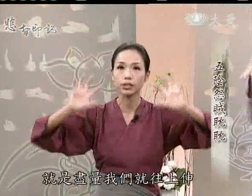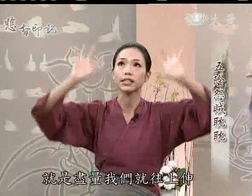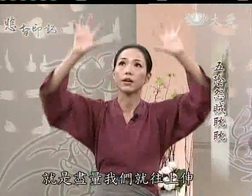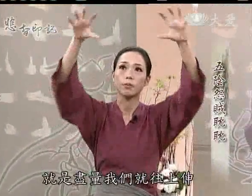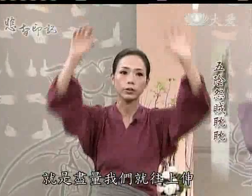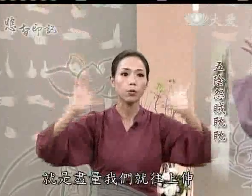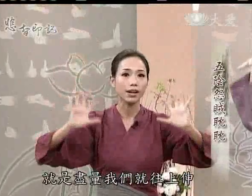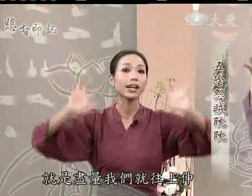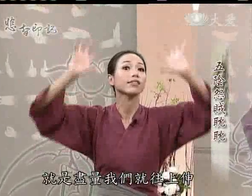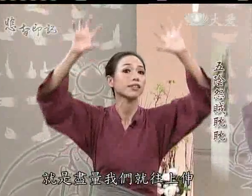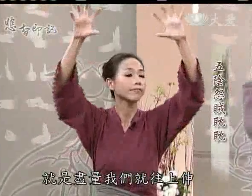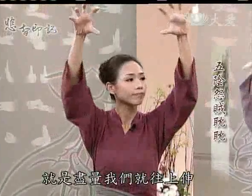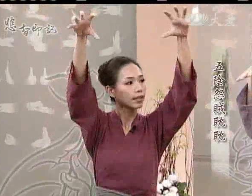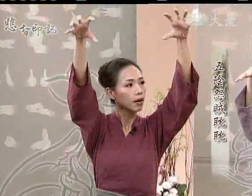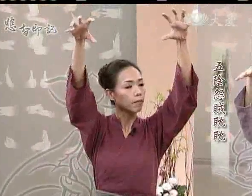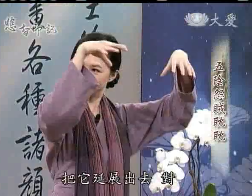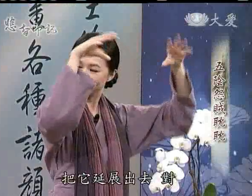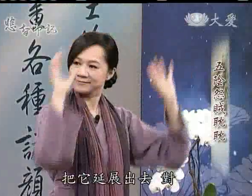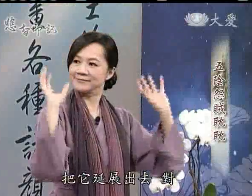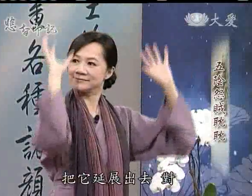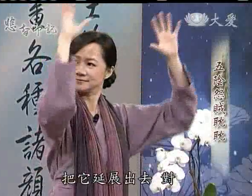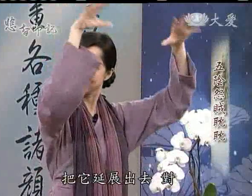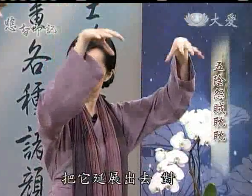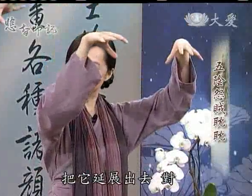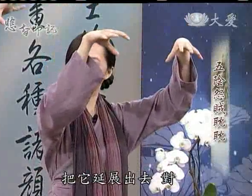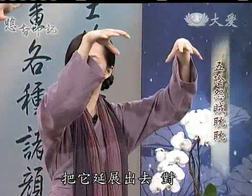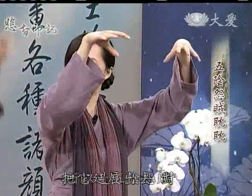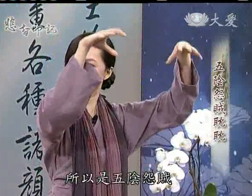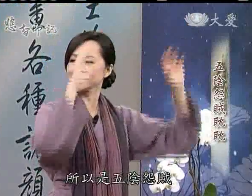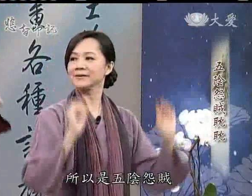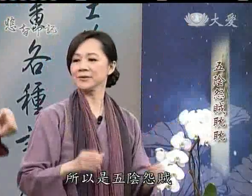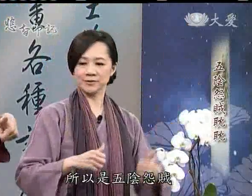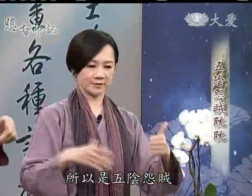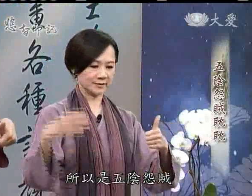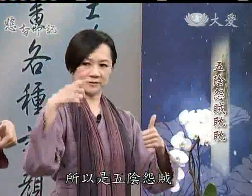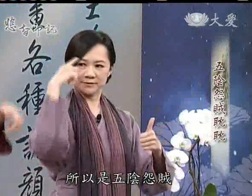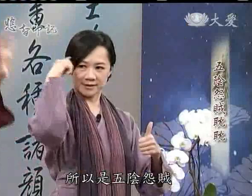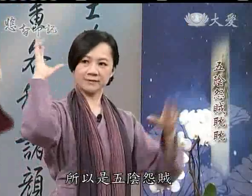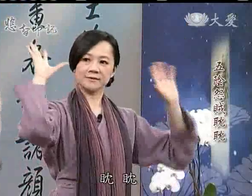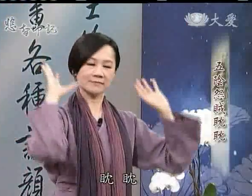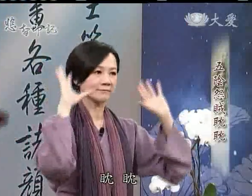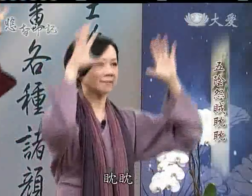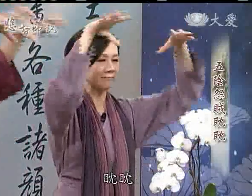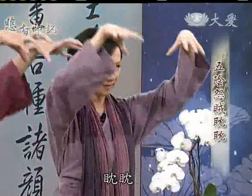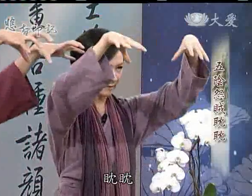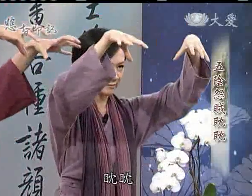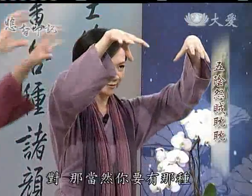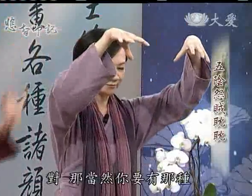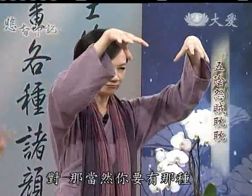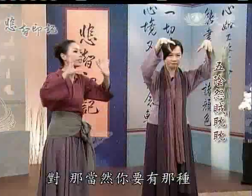尽量我们就往上伸，把它延展出去。对，所以是五阴怨贼丹 丹丹。 对，那当